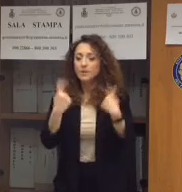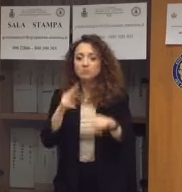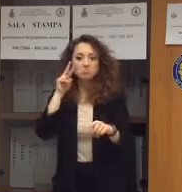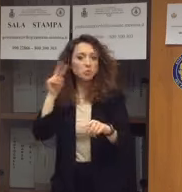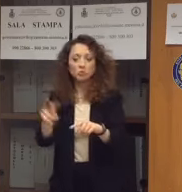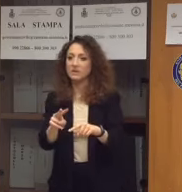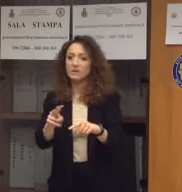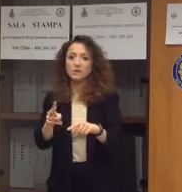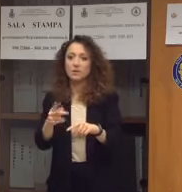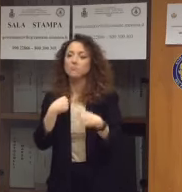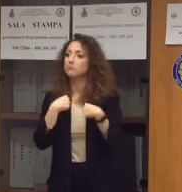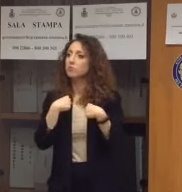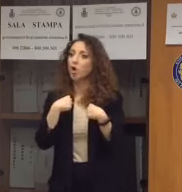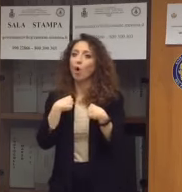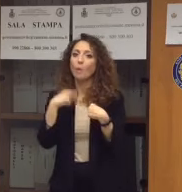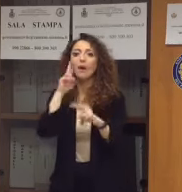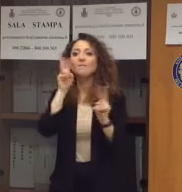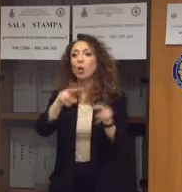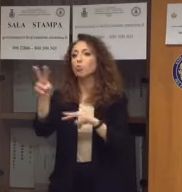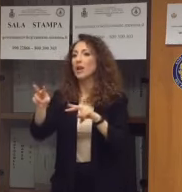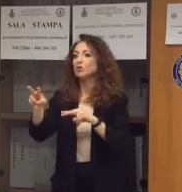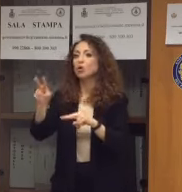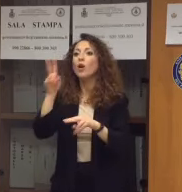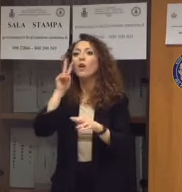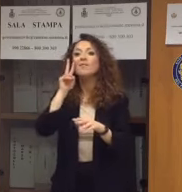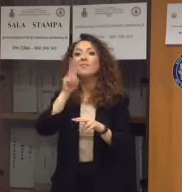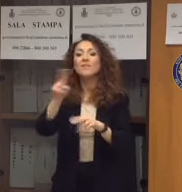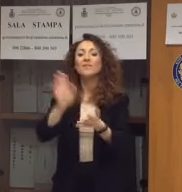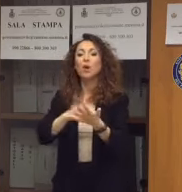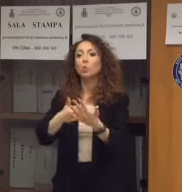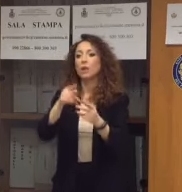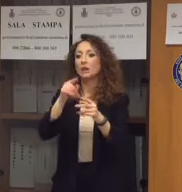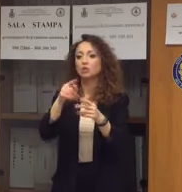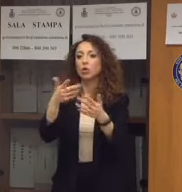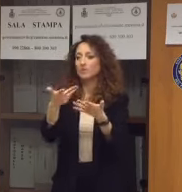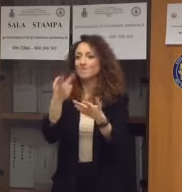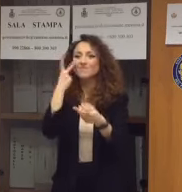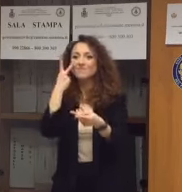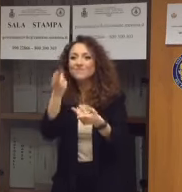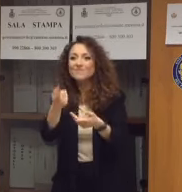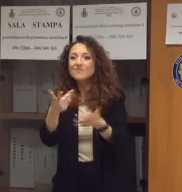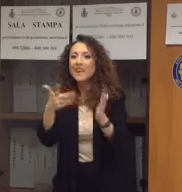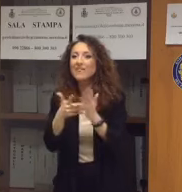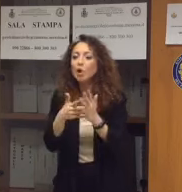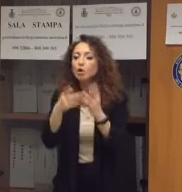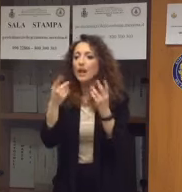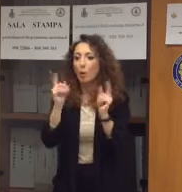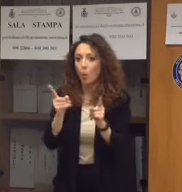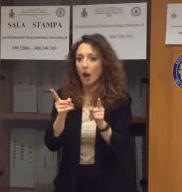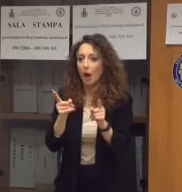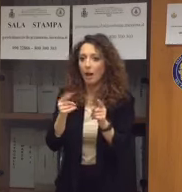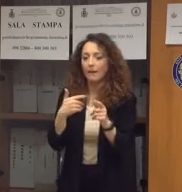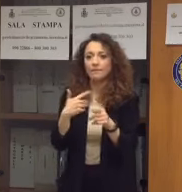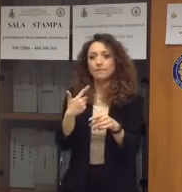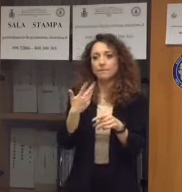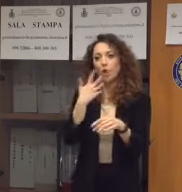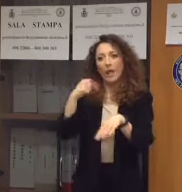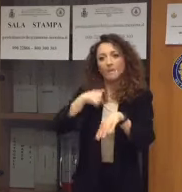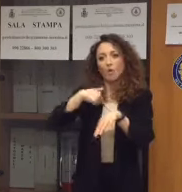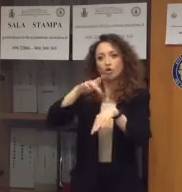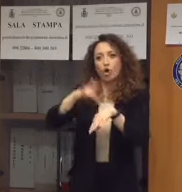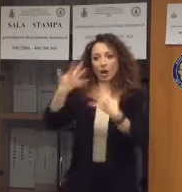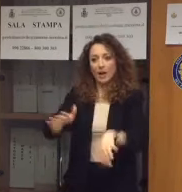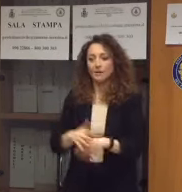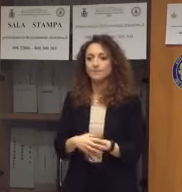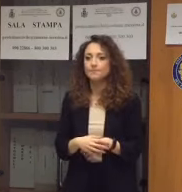ho verificato sul campo anche quelle che potevano essere le criticità, perché volevo verificarle con i miei occhi. Noi naturalmente abbiamo preso nota